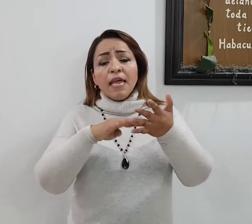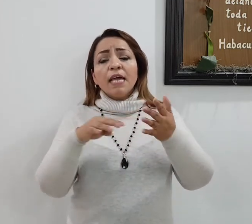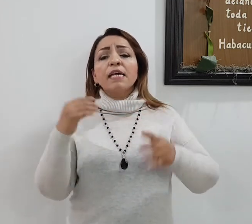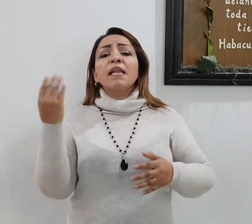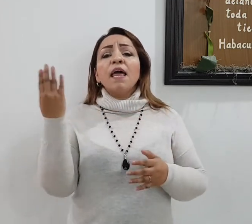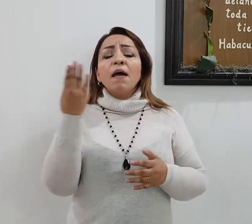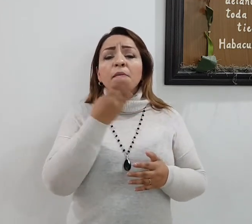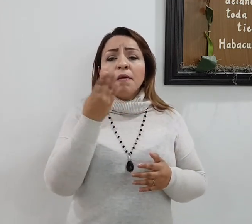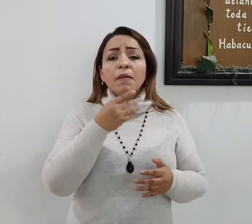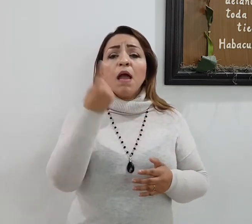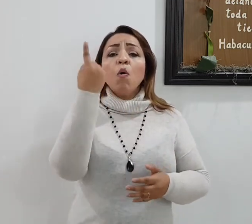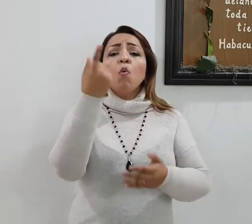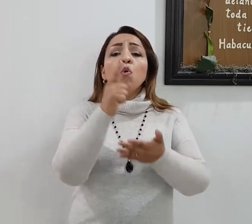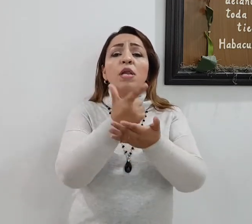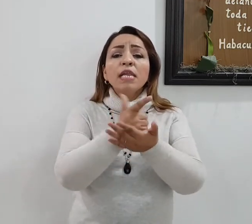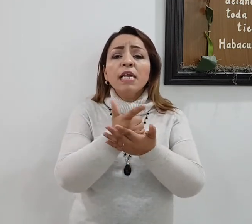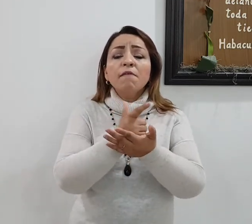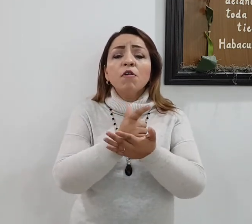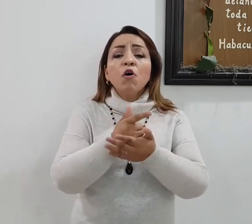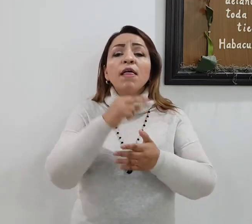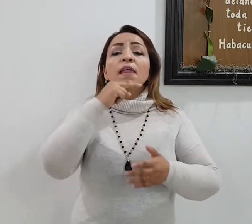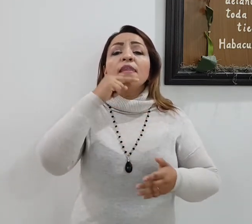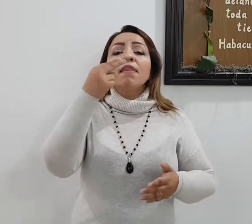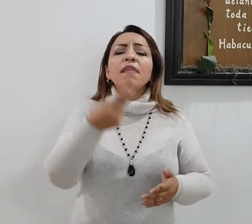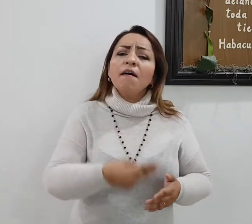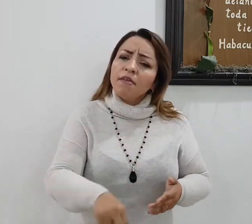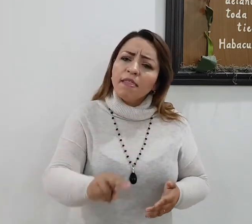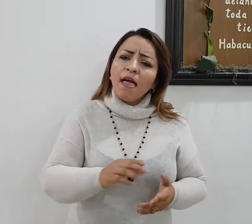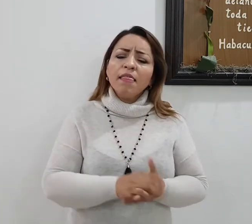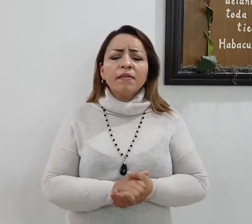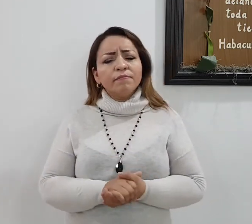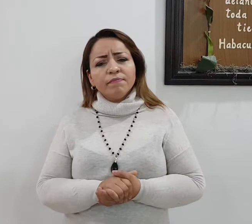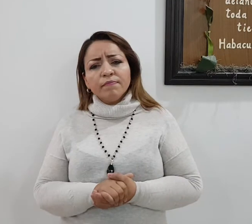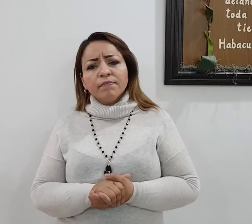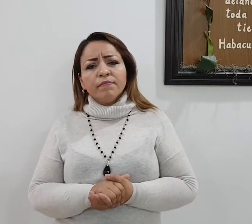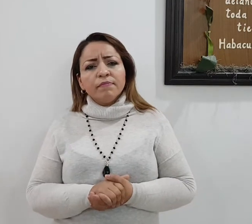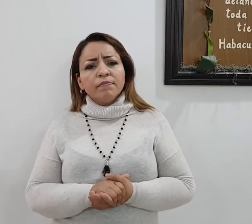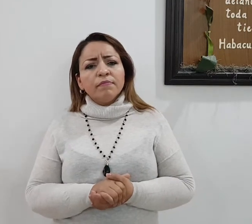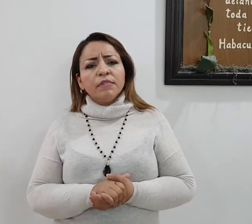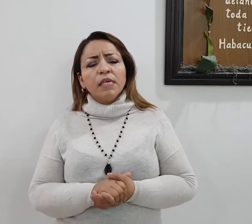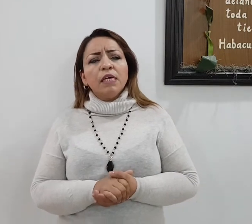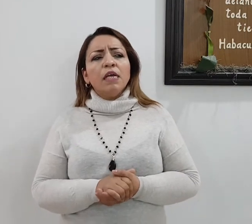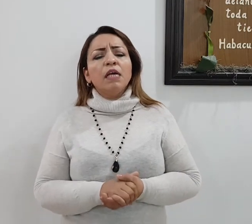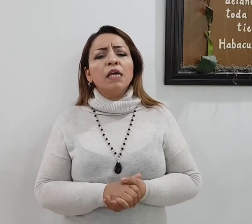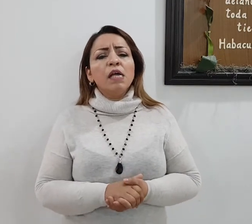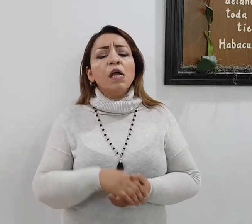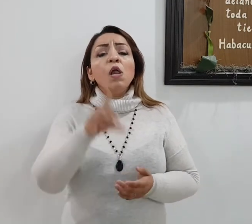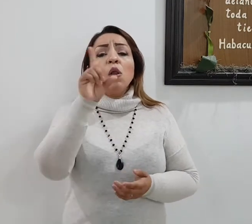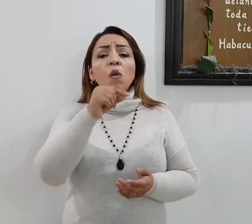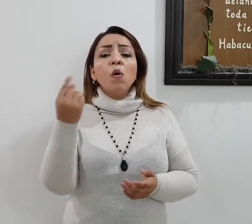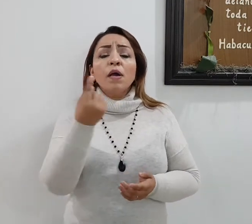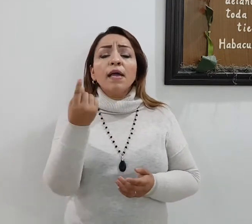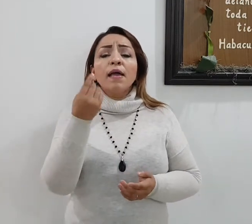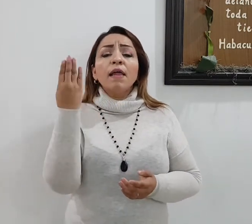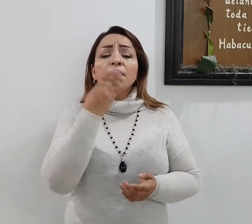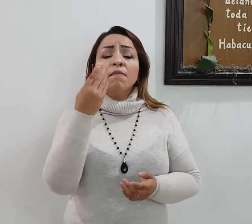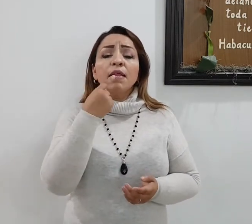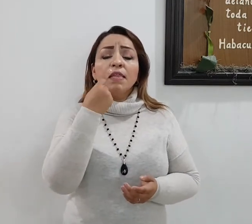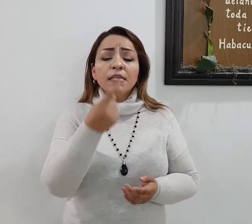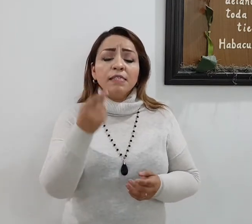Navidad. Un libro. Y por eso le digo, hermanos, lo que el salmista confirma: de tus mandamientos he